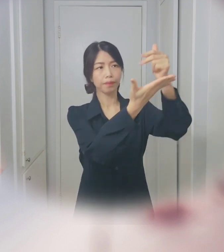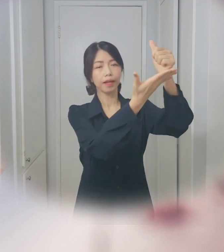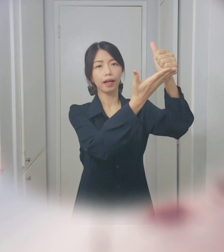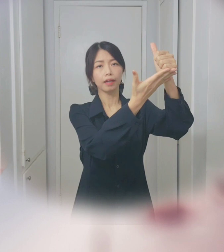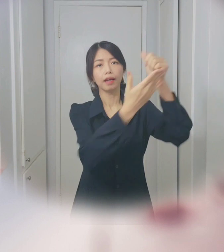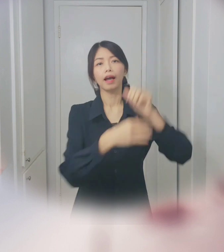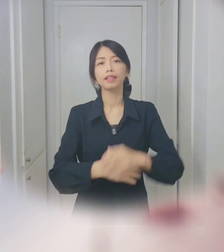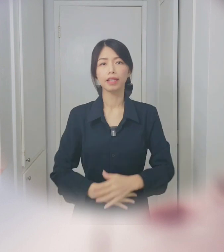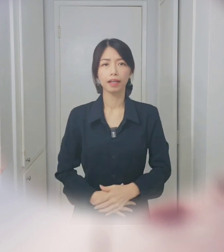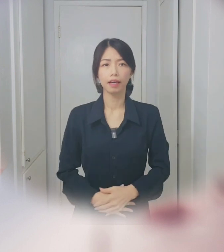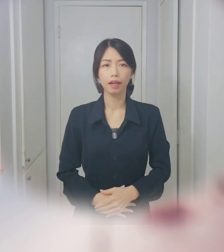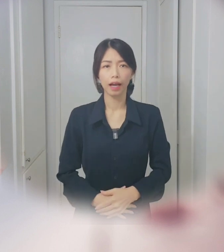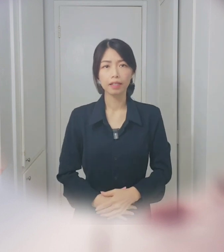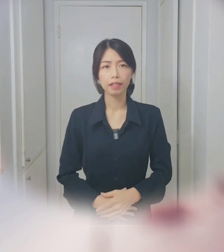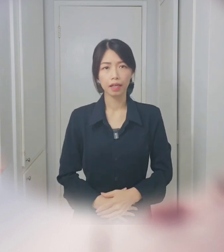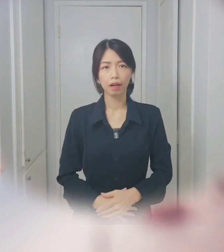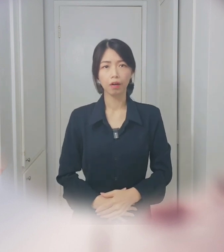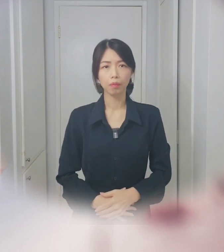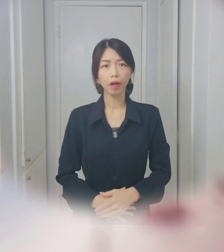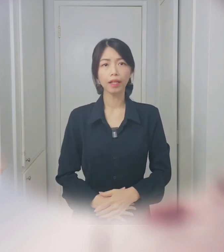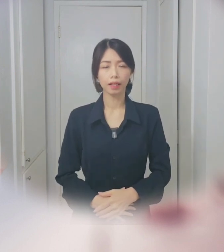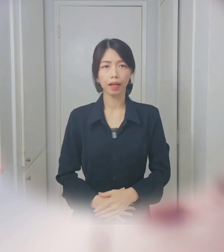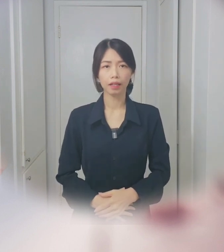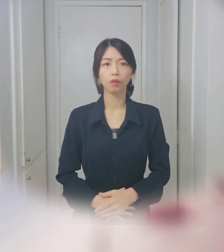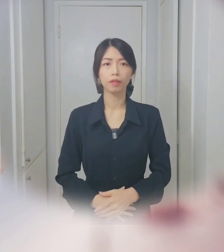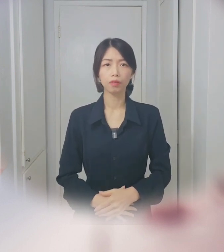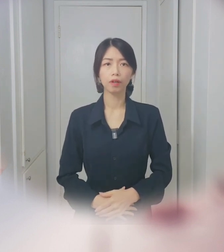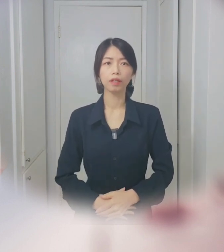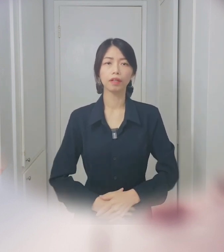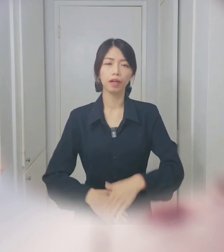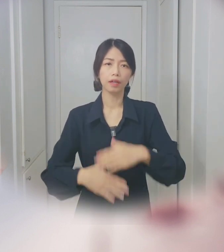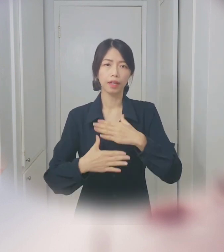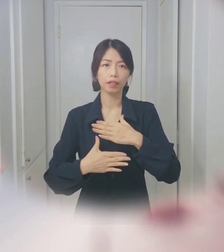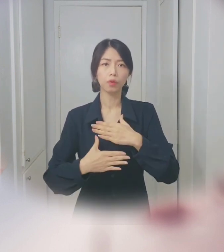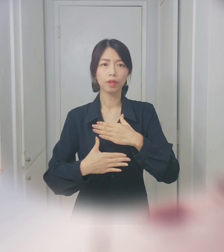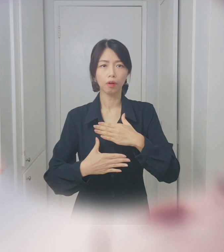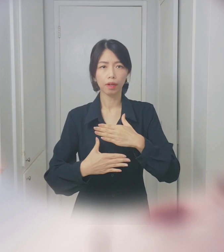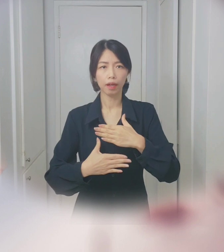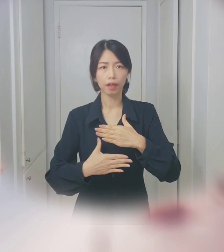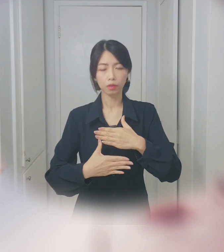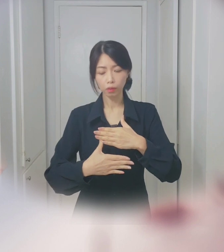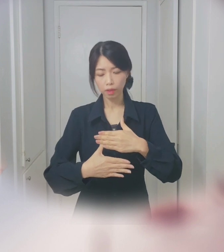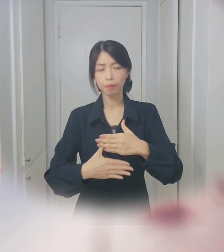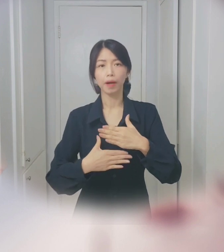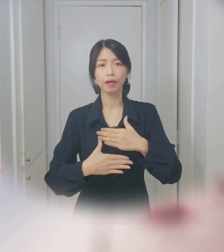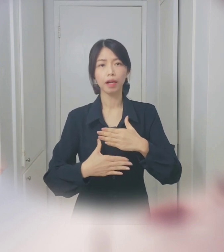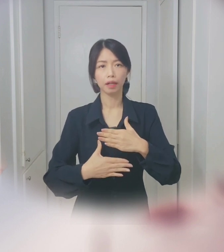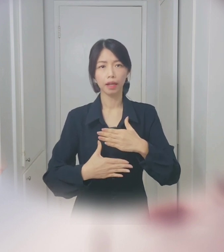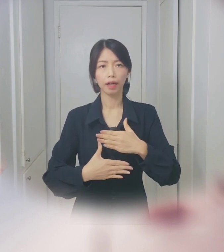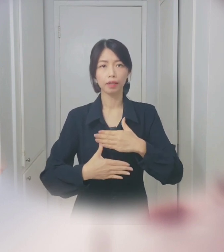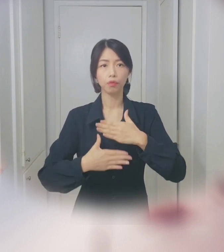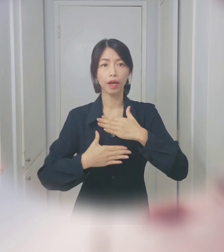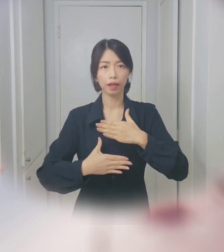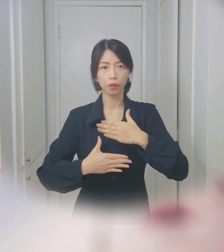안식 안식 편안하다 이런 뜻의 수어는 양손을 이렇게 손등이 밖을